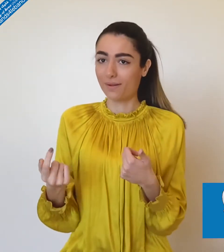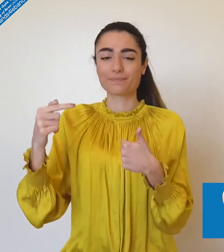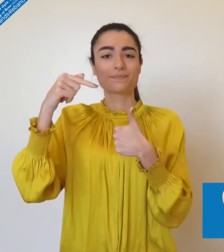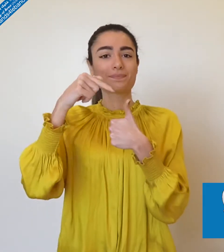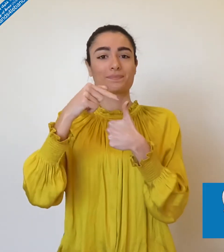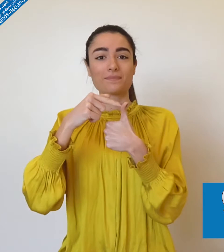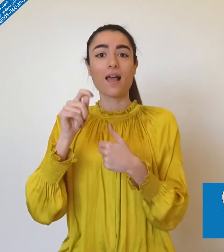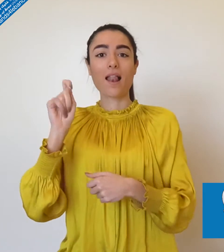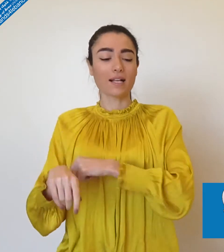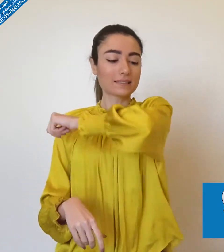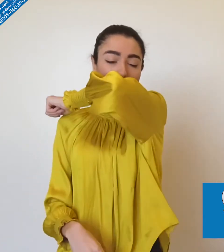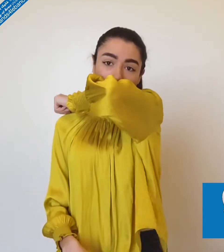استخدم طريقة الكوع المثني.